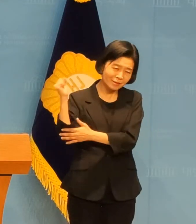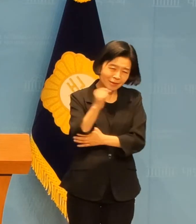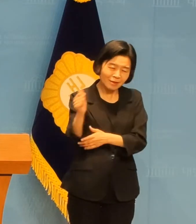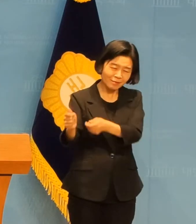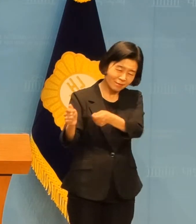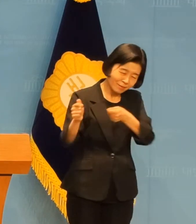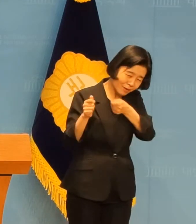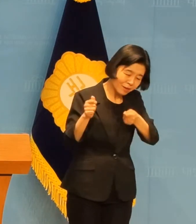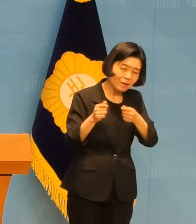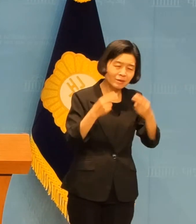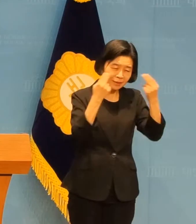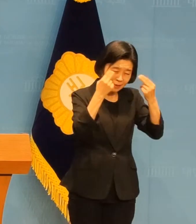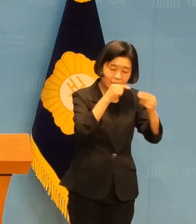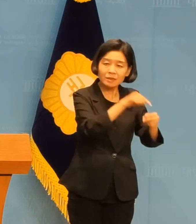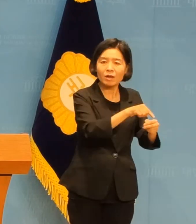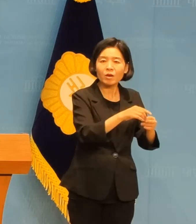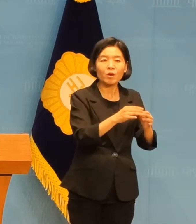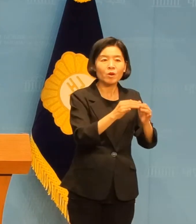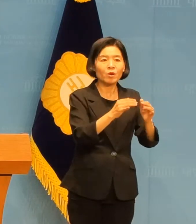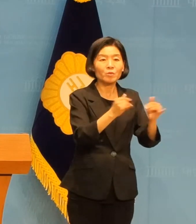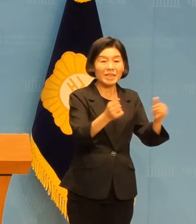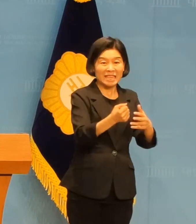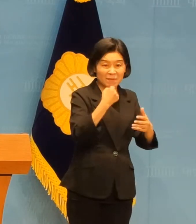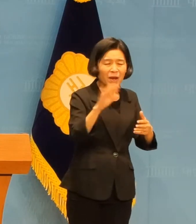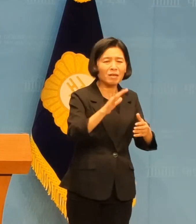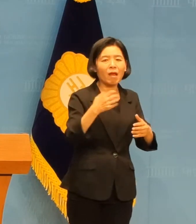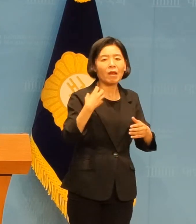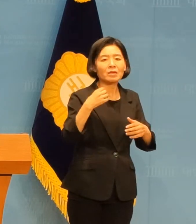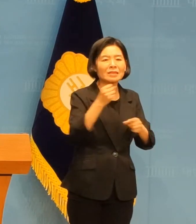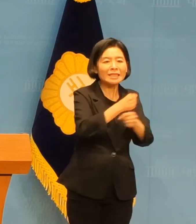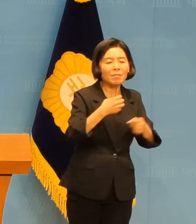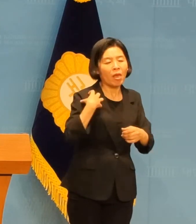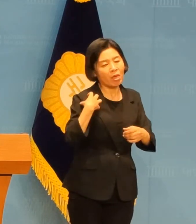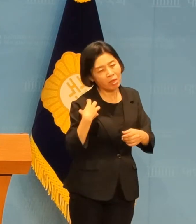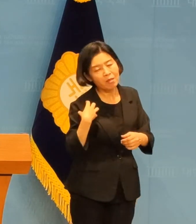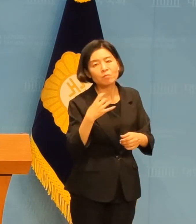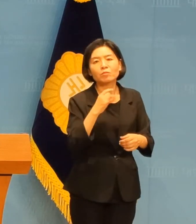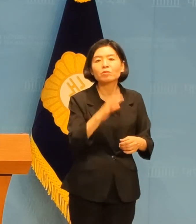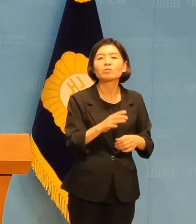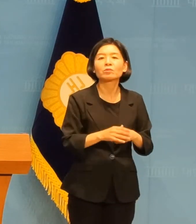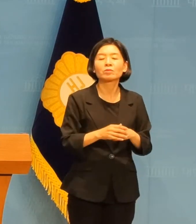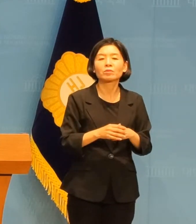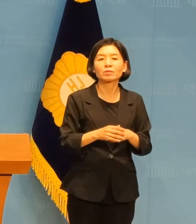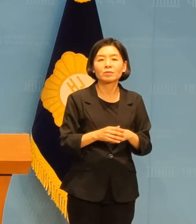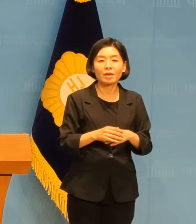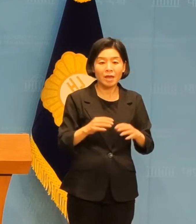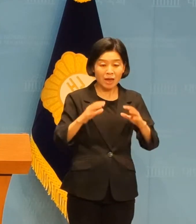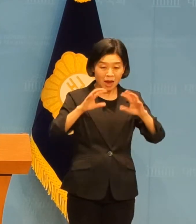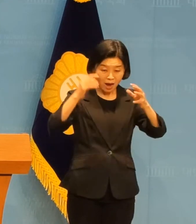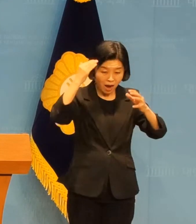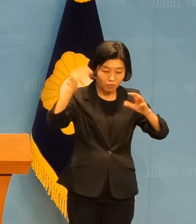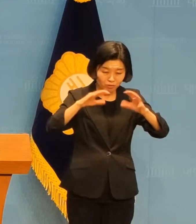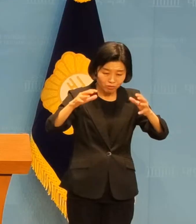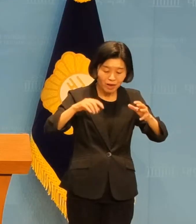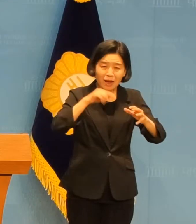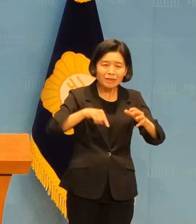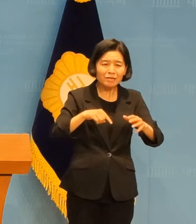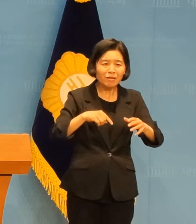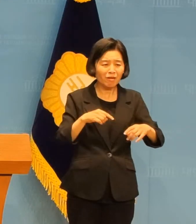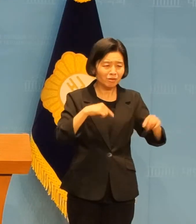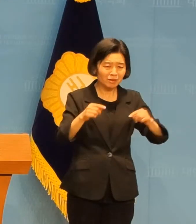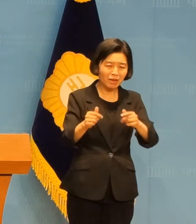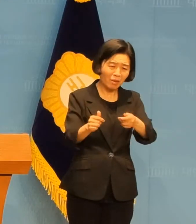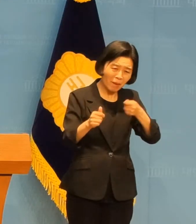골몰하니 국민의 짐만 무거워질 뿐입니다. 안에서 새는 바가지 밖에서도